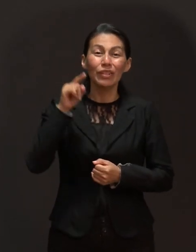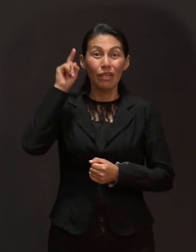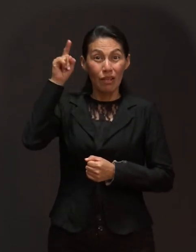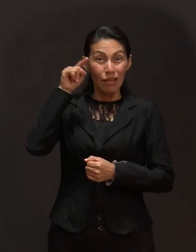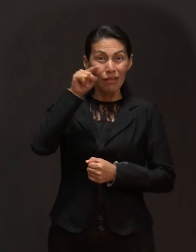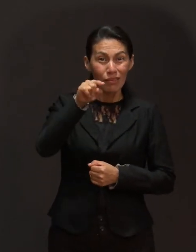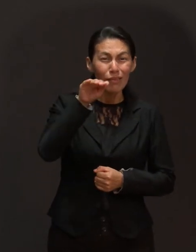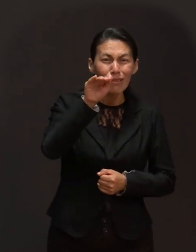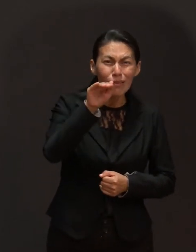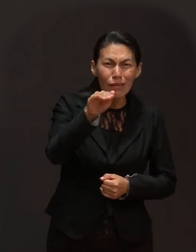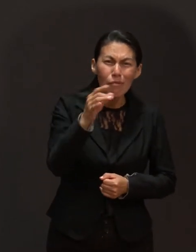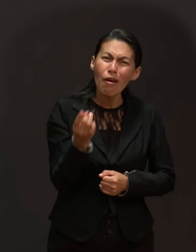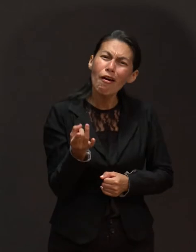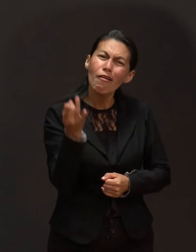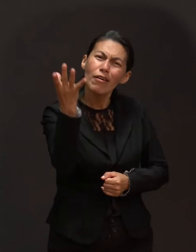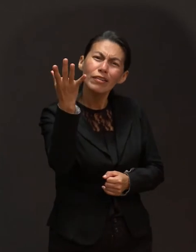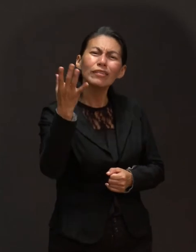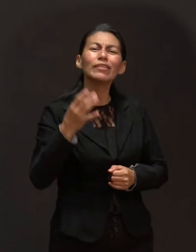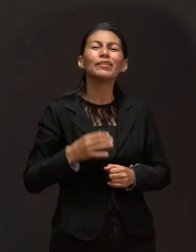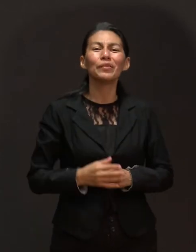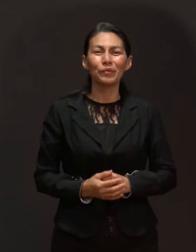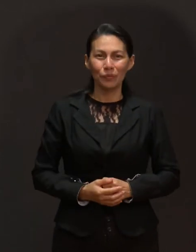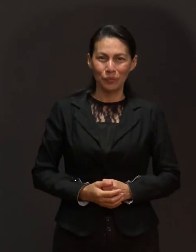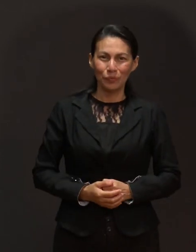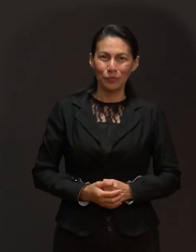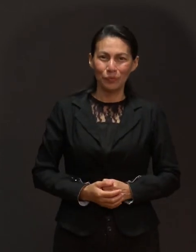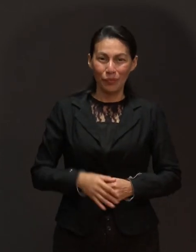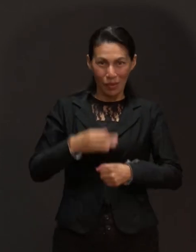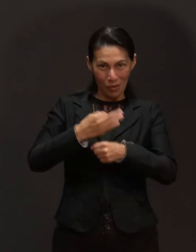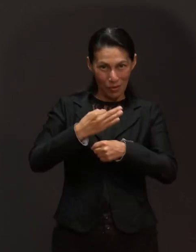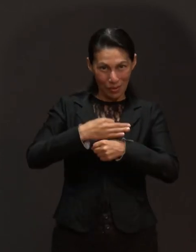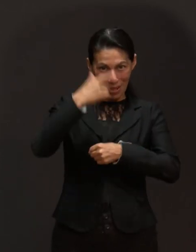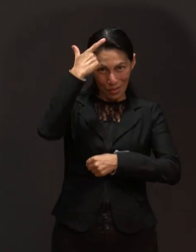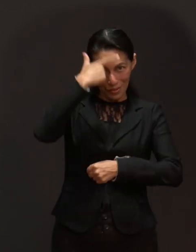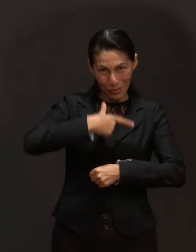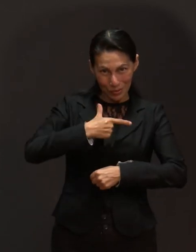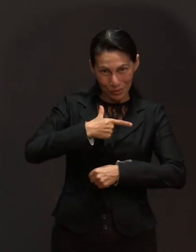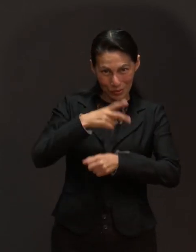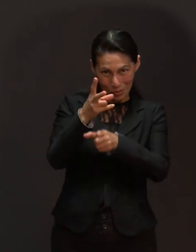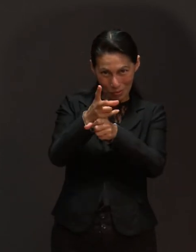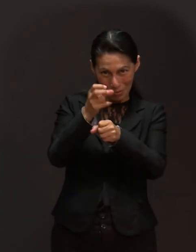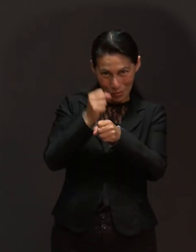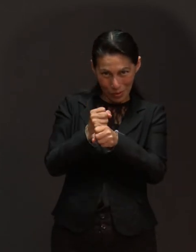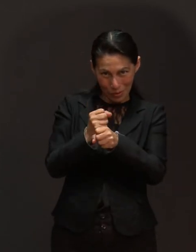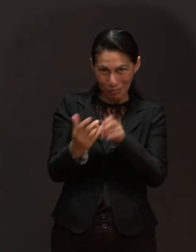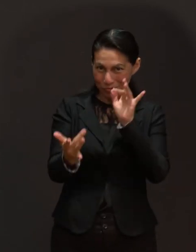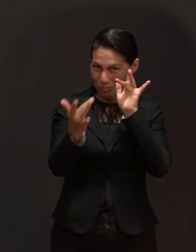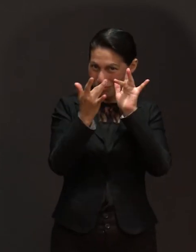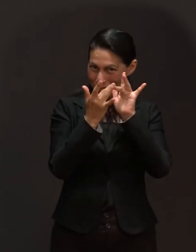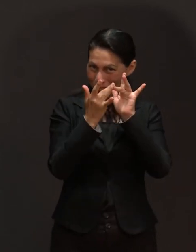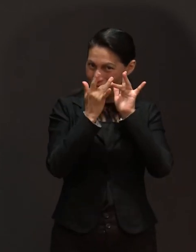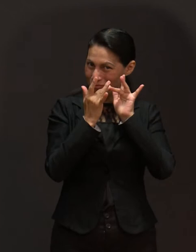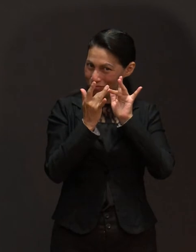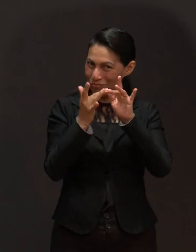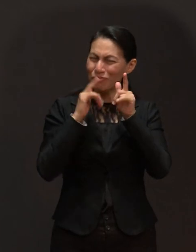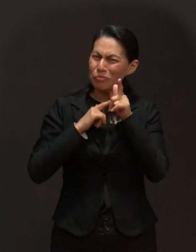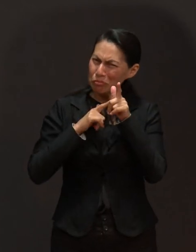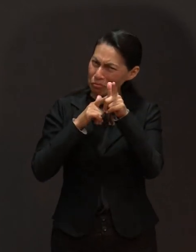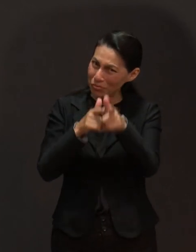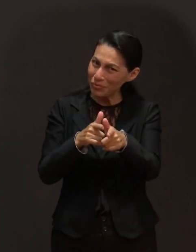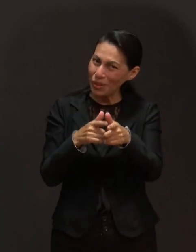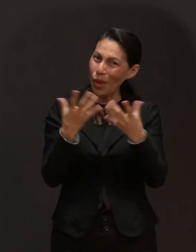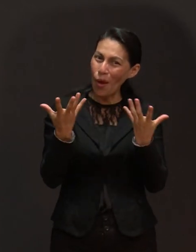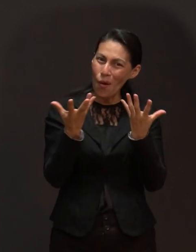en Cristo Jesús. Esta noche te invito a quedarte para que juntos